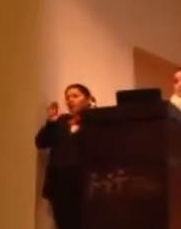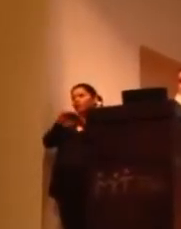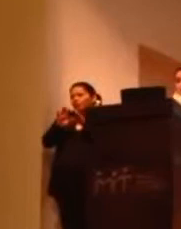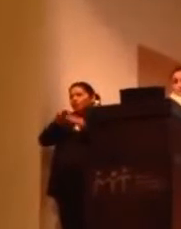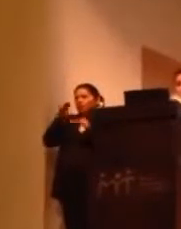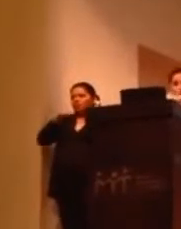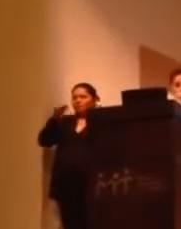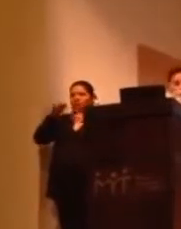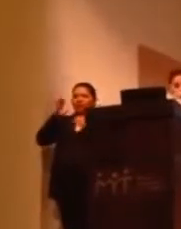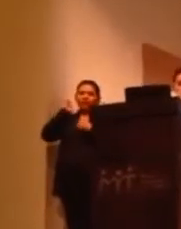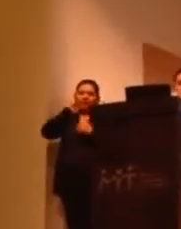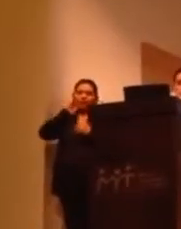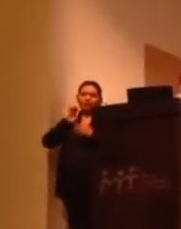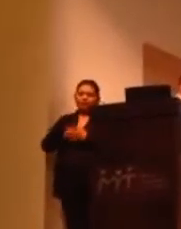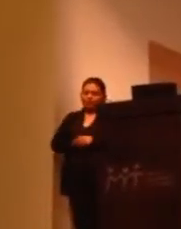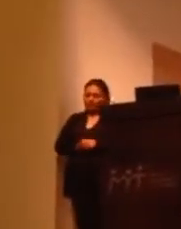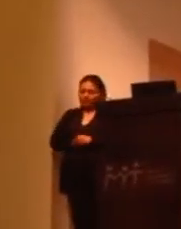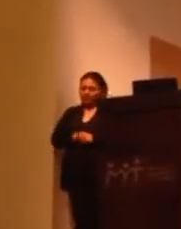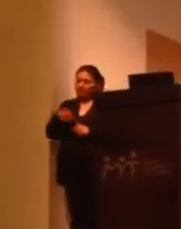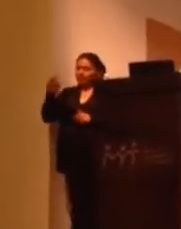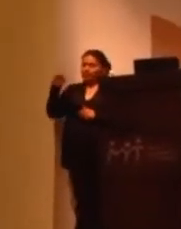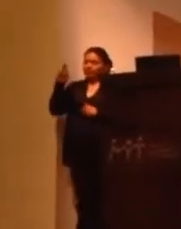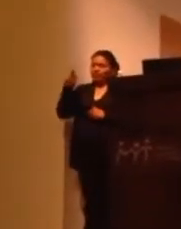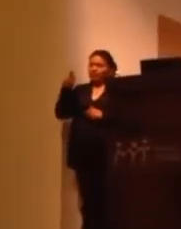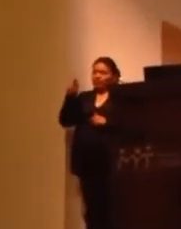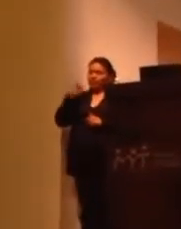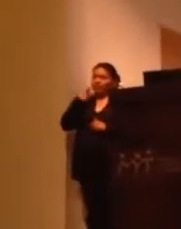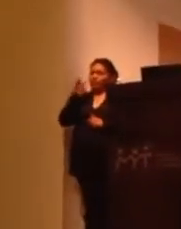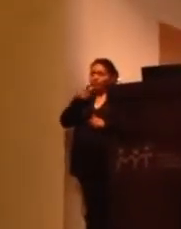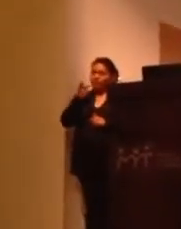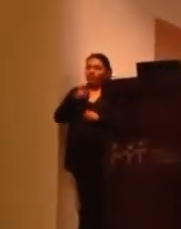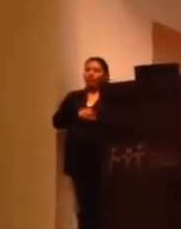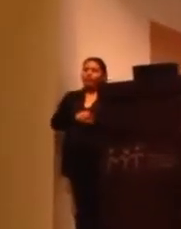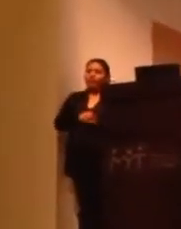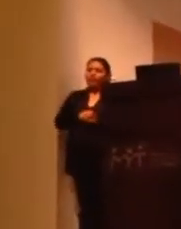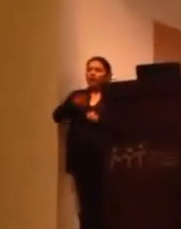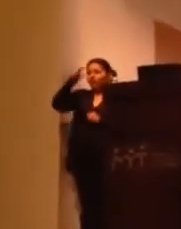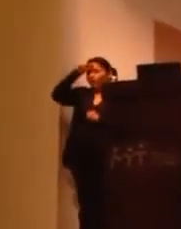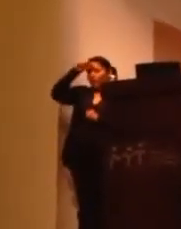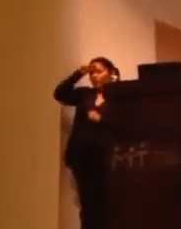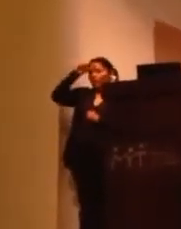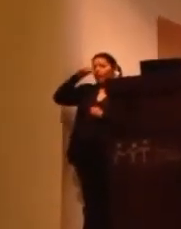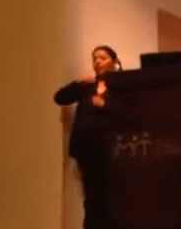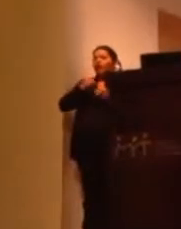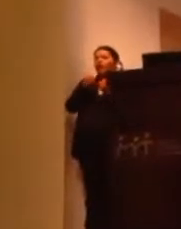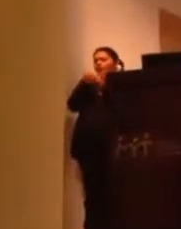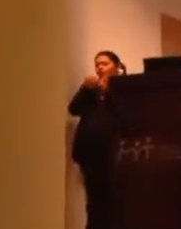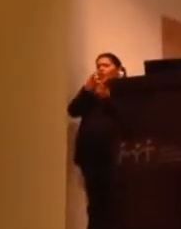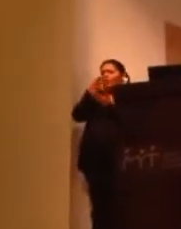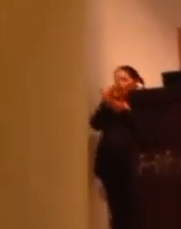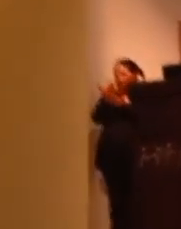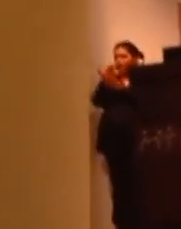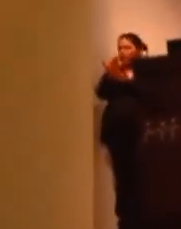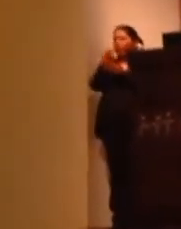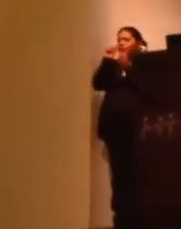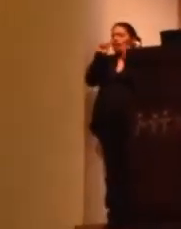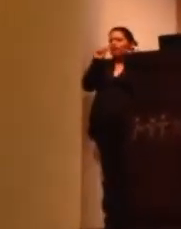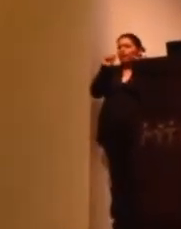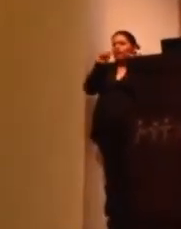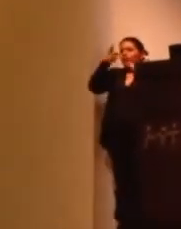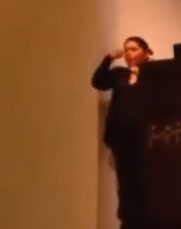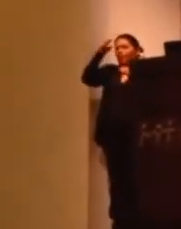cerebral. Okay. Hablando de coeficiente intelectual, también me gustaría esperarme un poquito